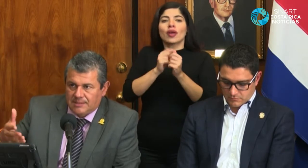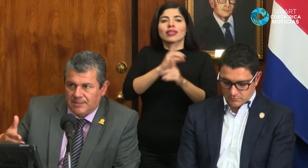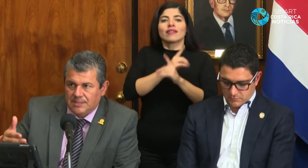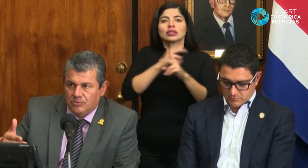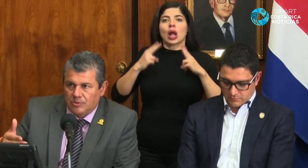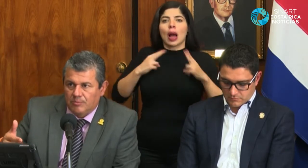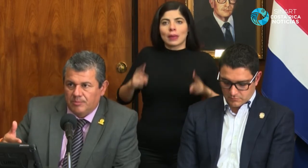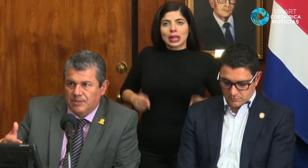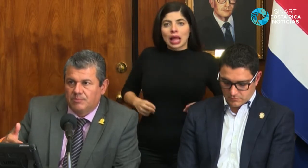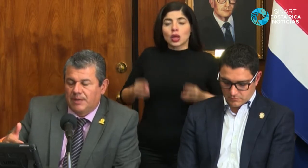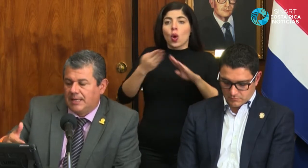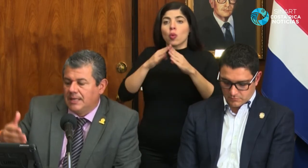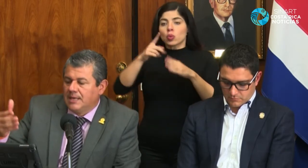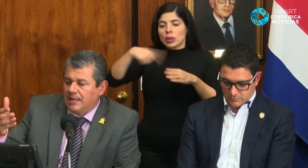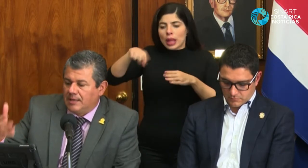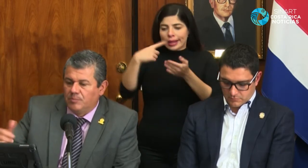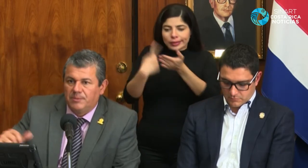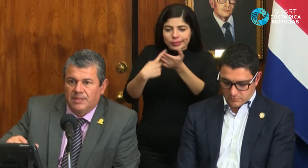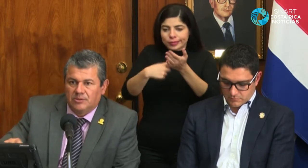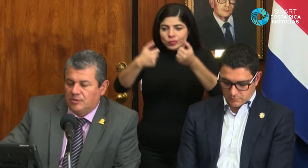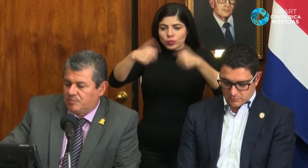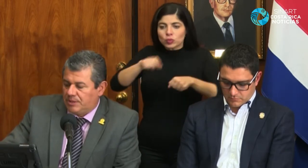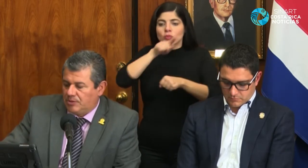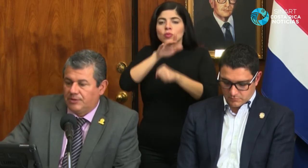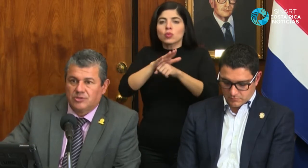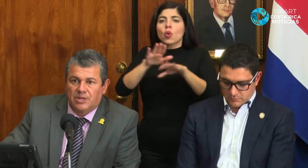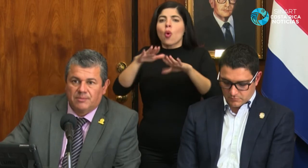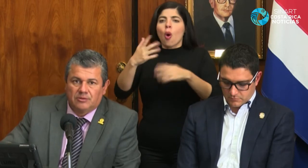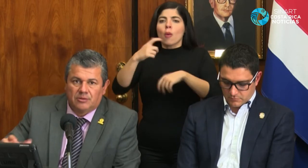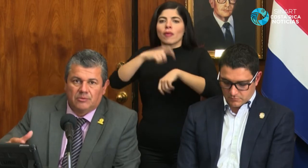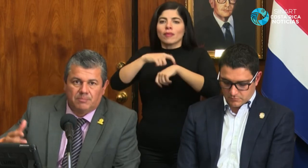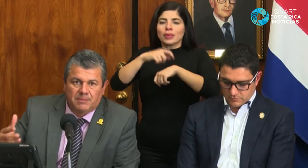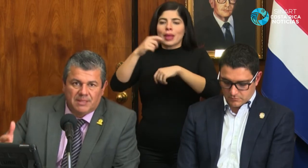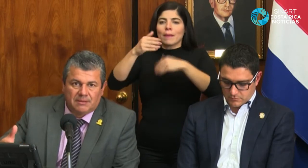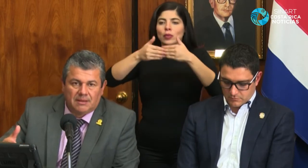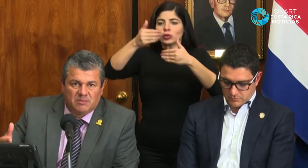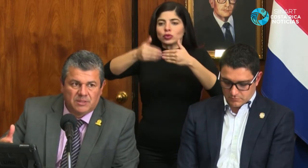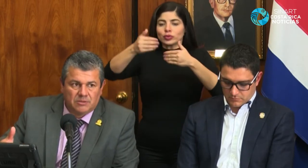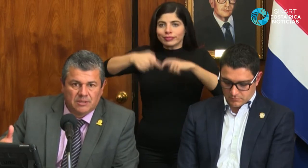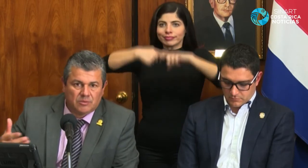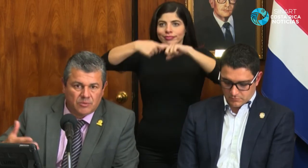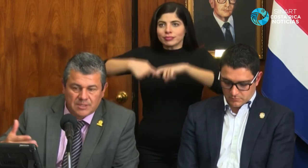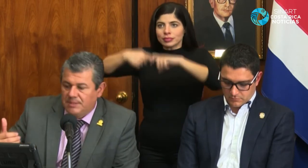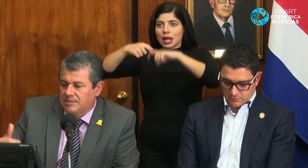también establecieron un compromiso para el cumplimiento de los periodos de racionamiento, lo cual permite que las